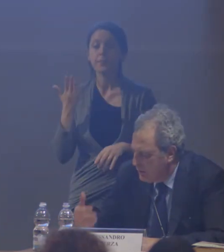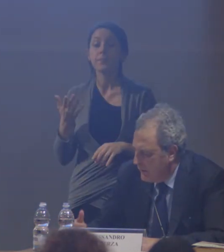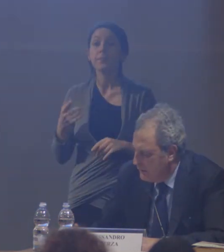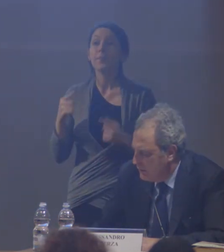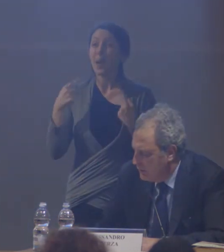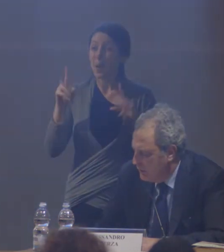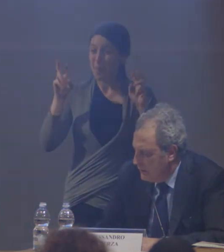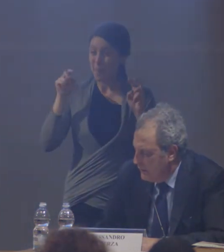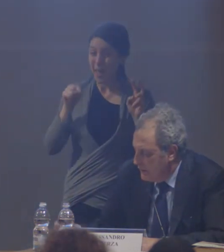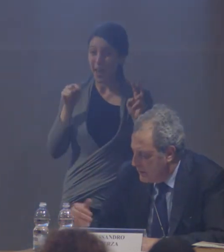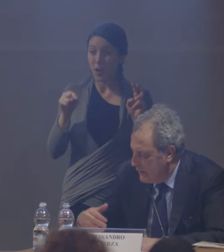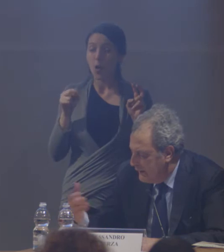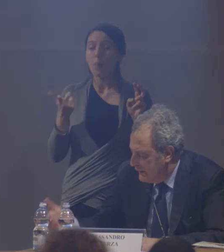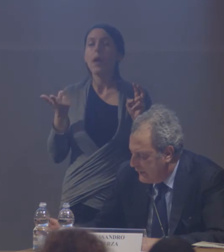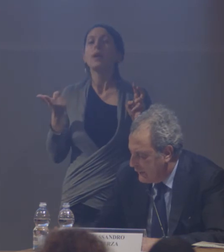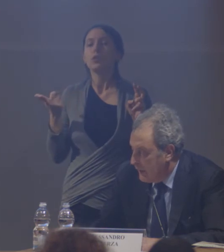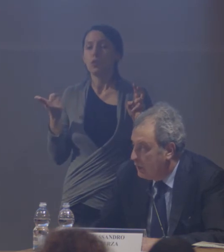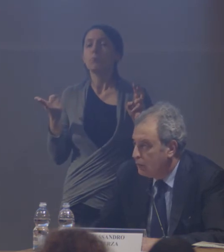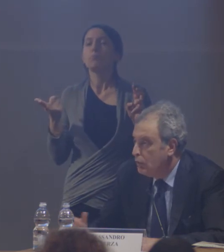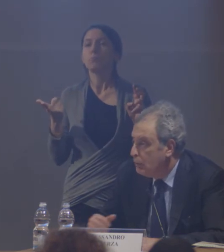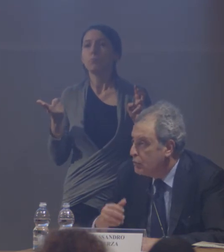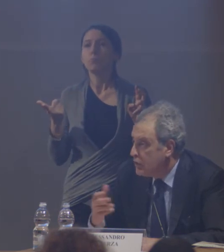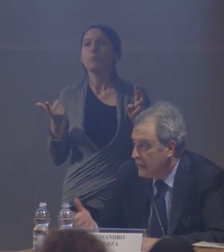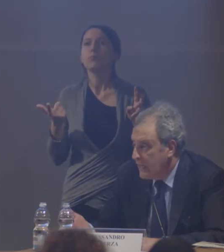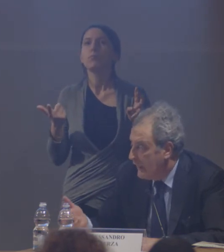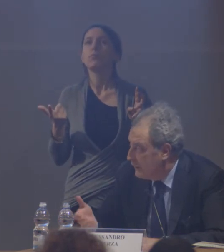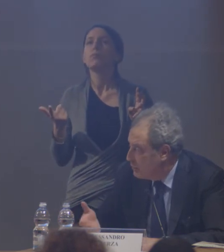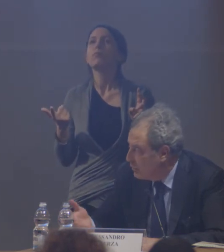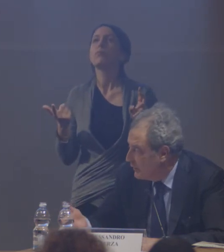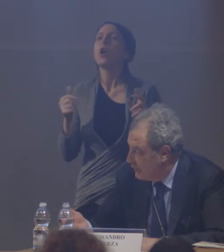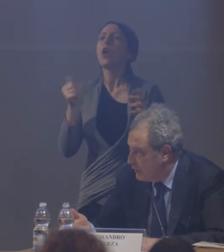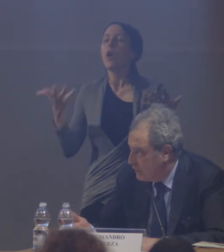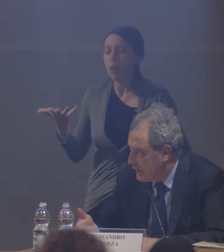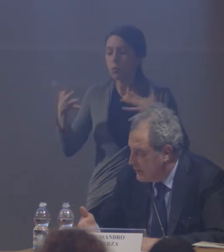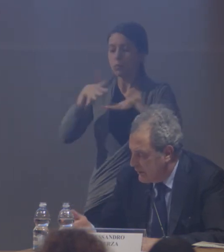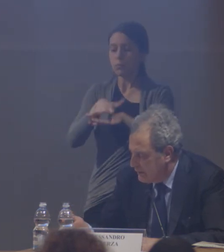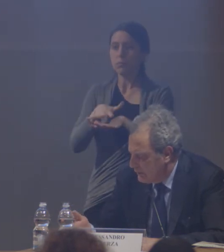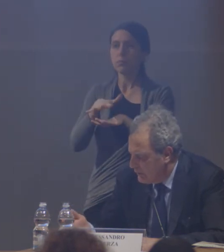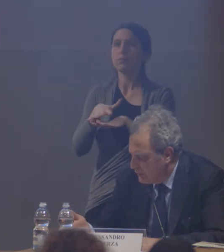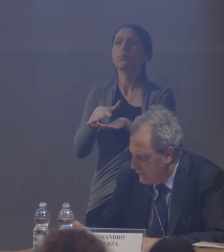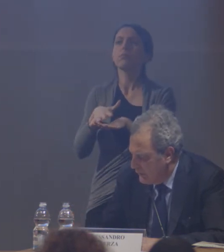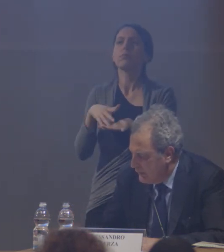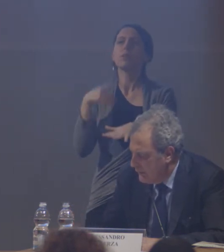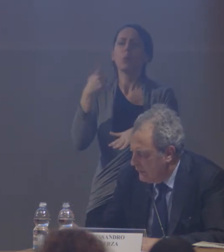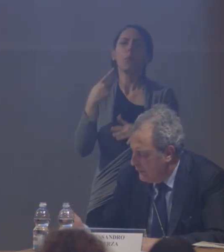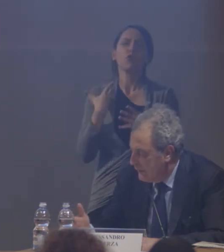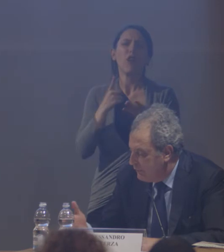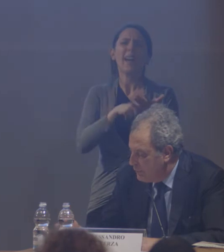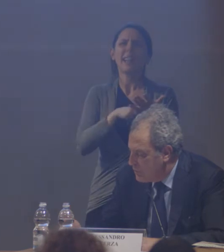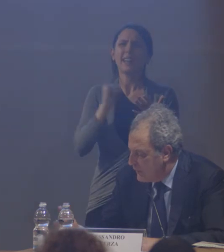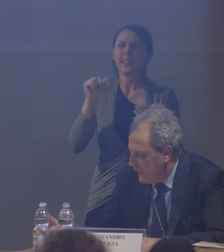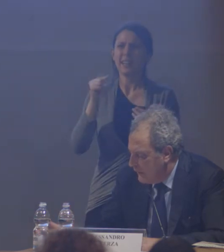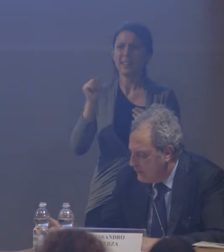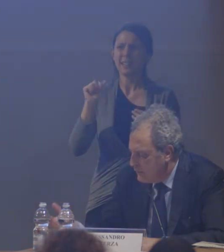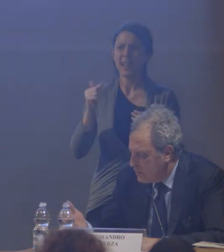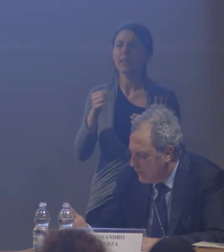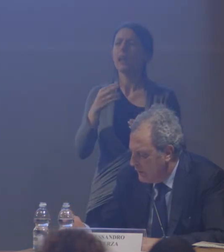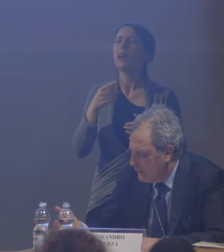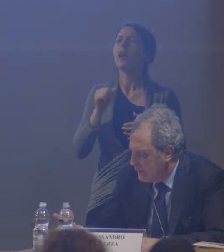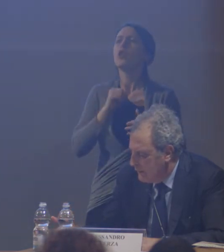E questo argomento si integra con quello più generale su cui è intervenuta l'Istat, credo ieri, dei famosi